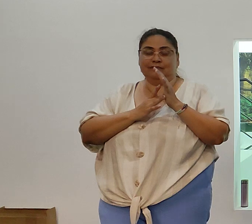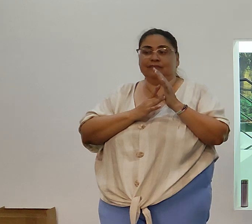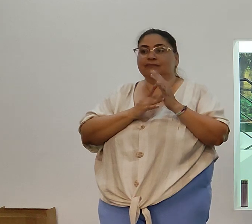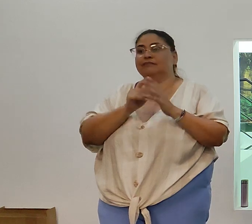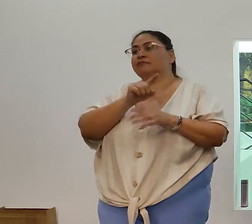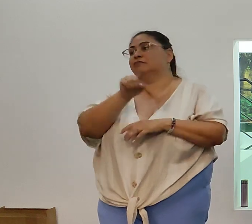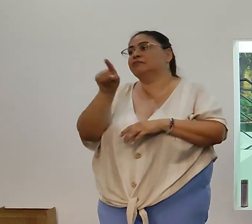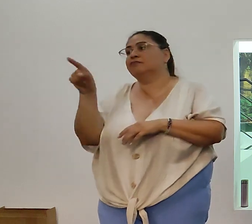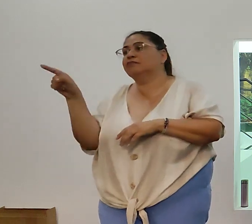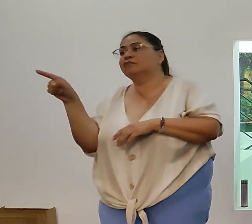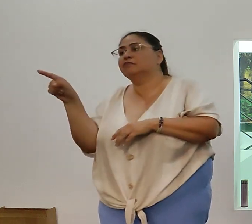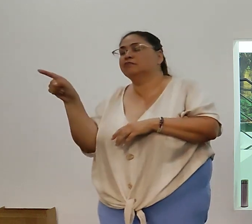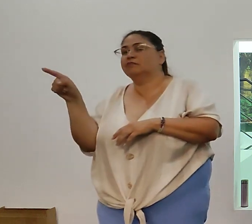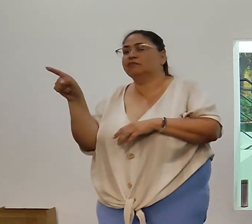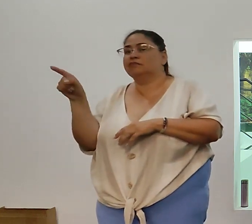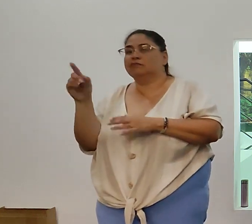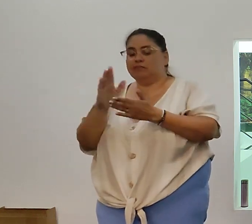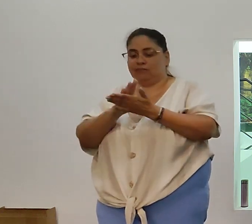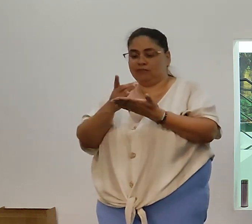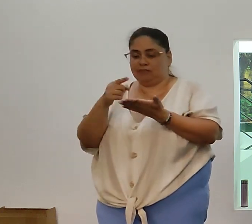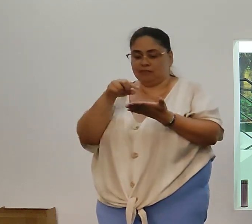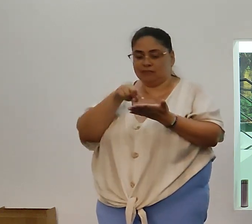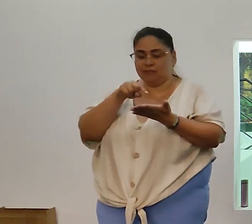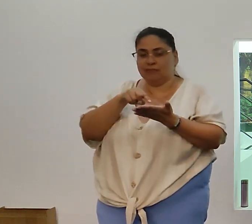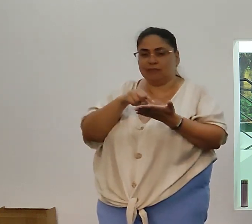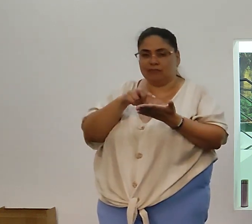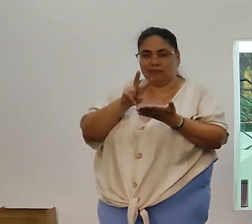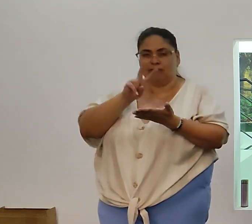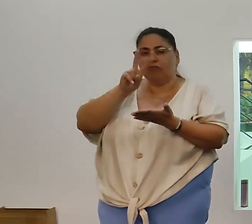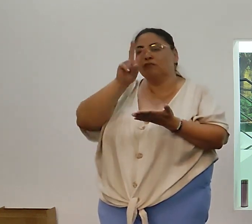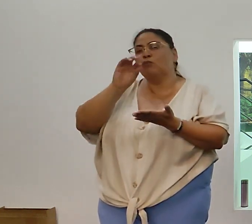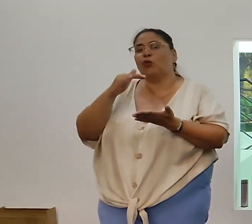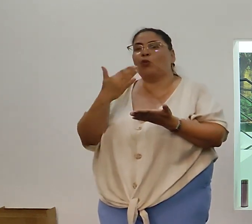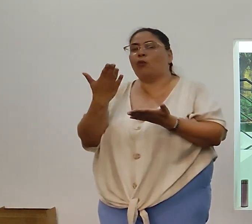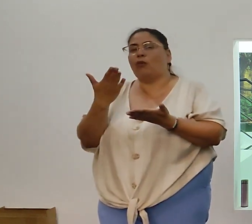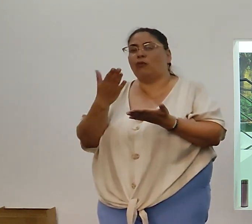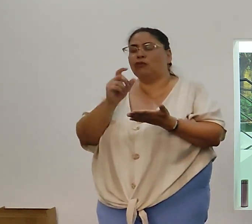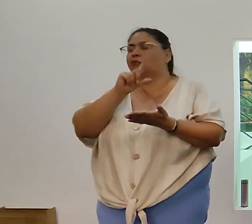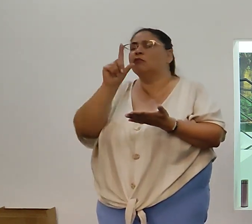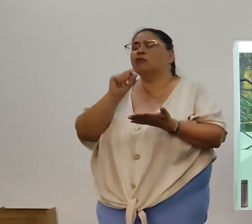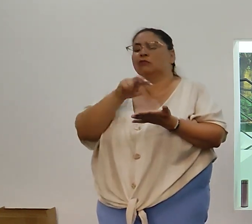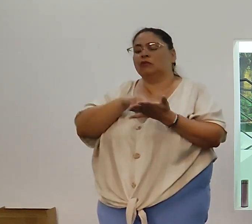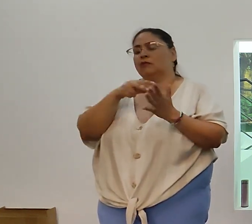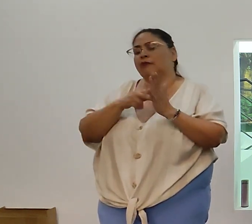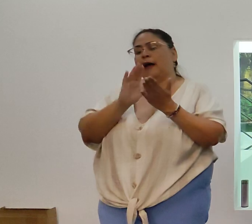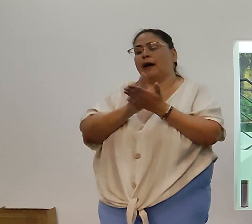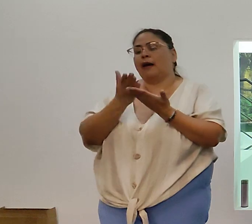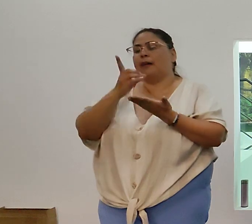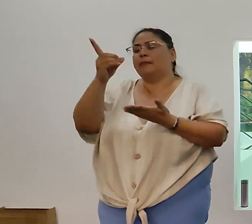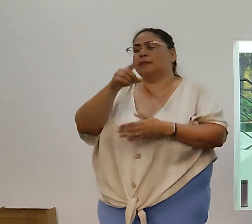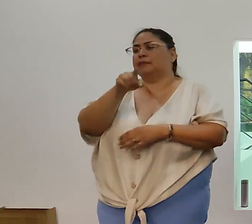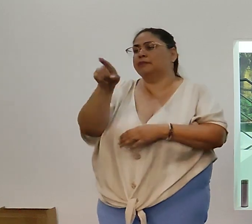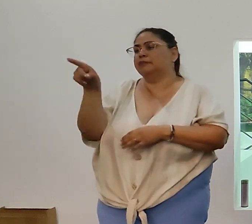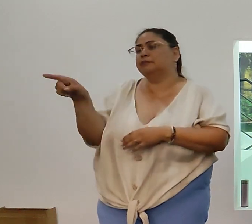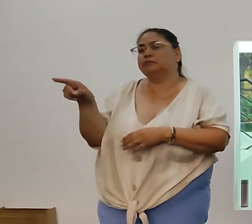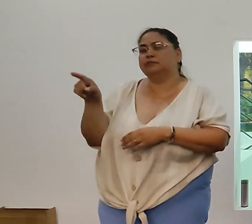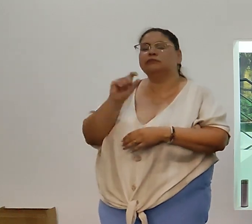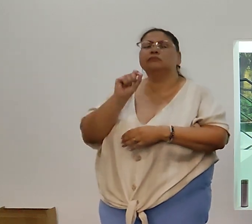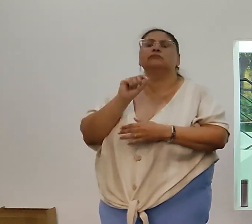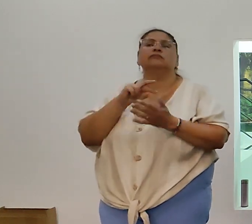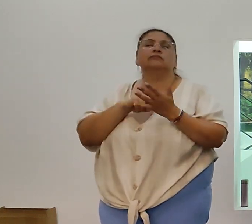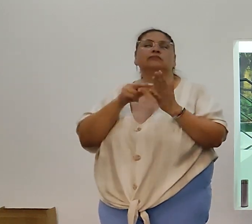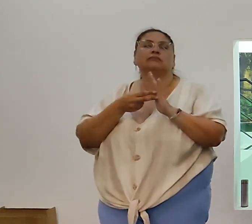Qual é o valor que você tem dado para a palavra de Deus? O que é a Bíblia para você? O que é a